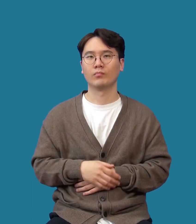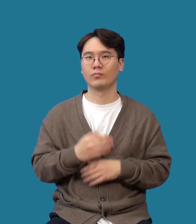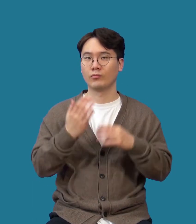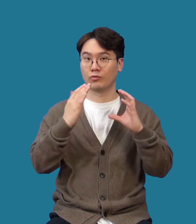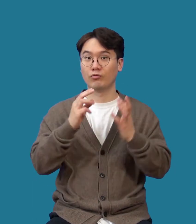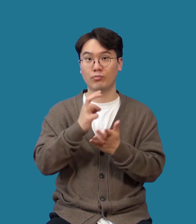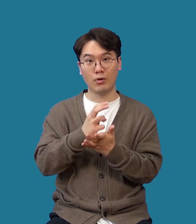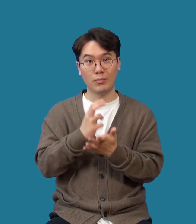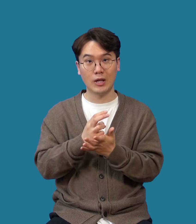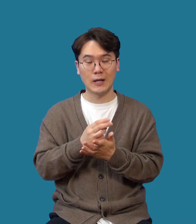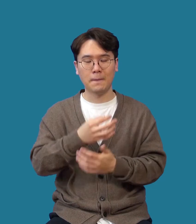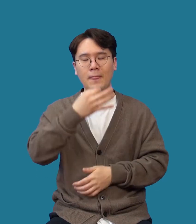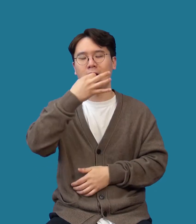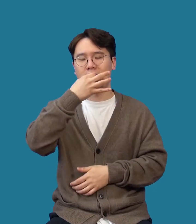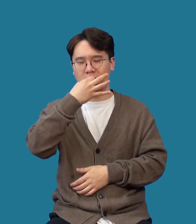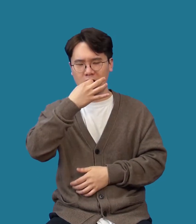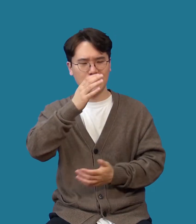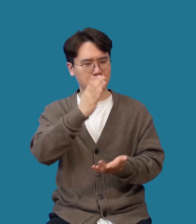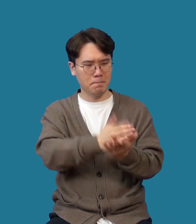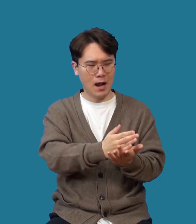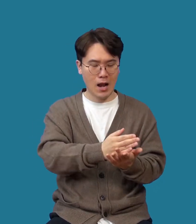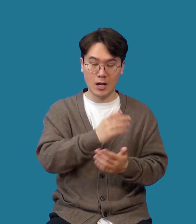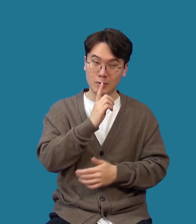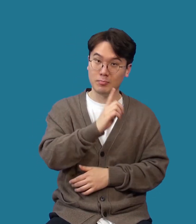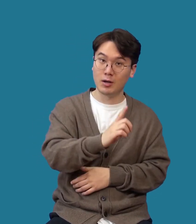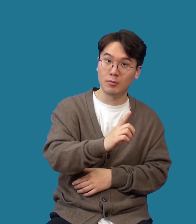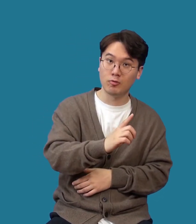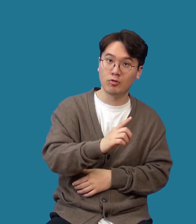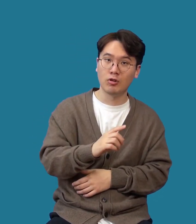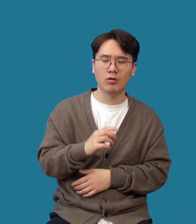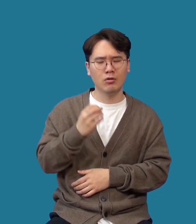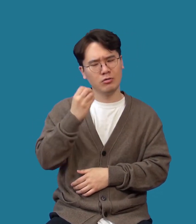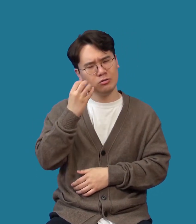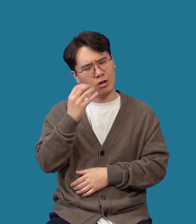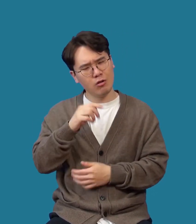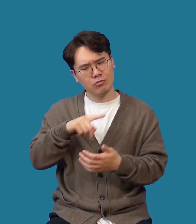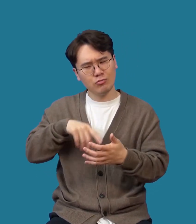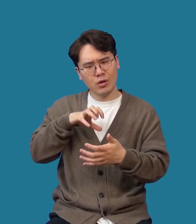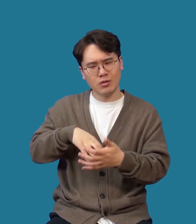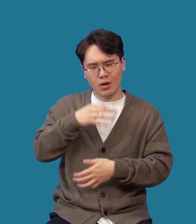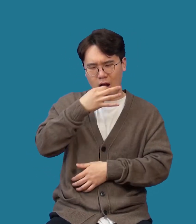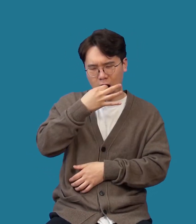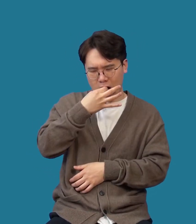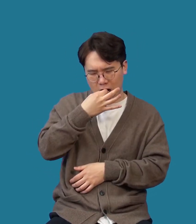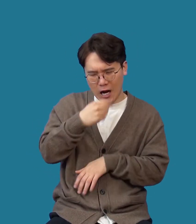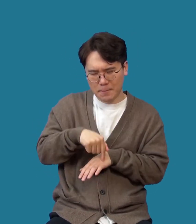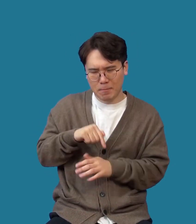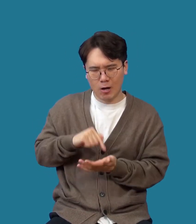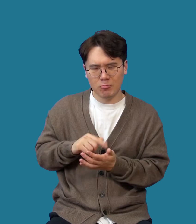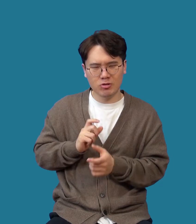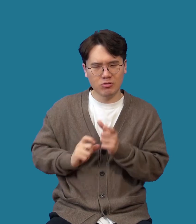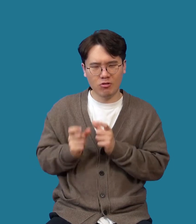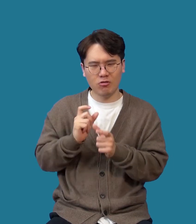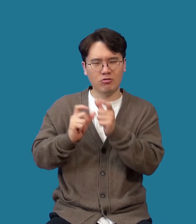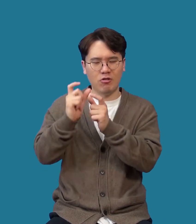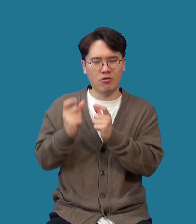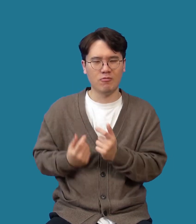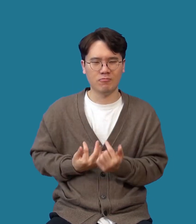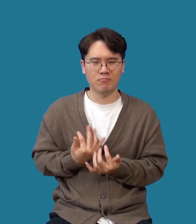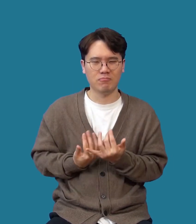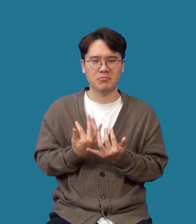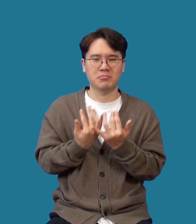율법이 탐내지 말라 하면 이상하게 우리 속에서 탐심이 더 막 발동을 합니다.